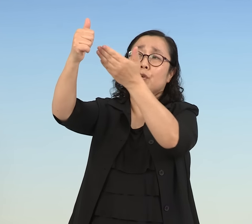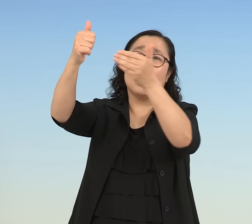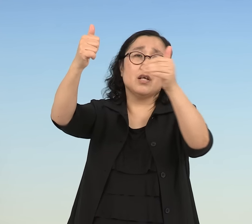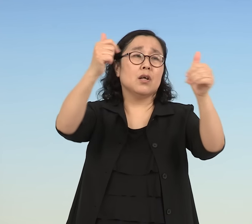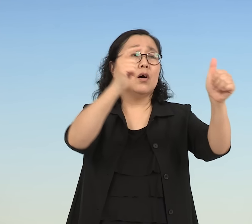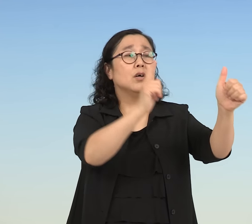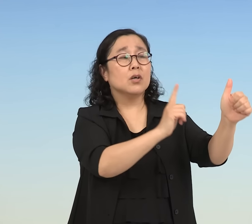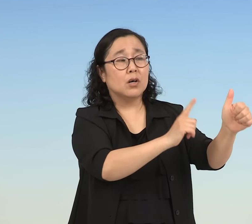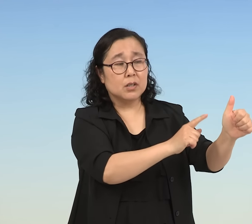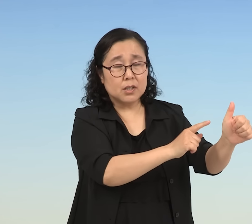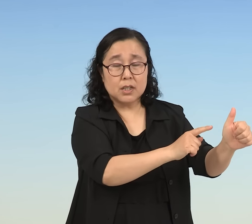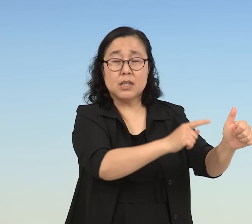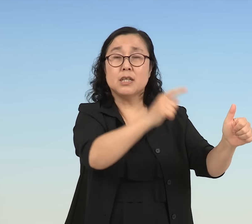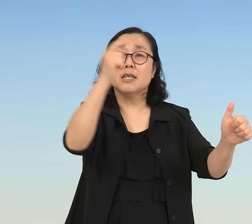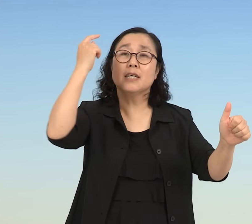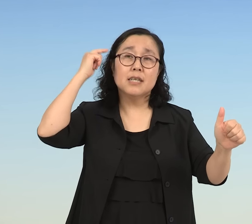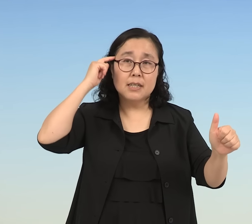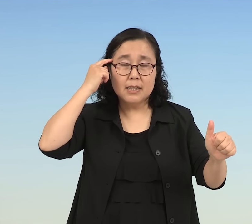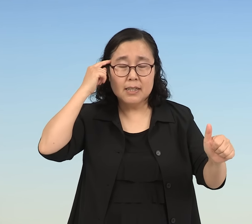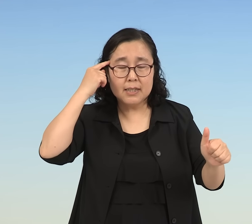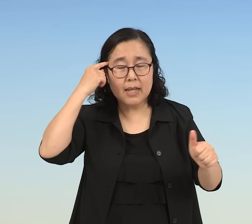주께서 저를 생각하시며,